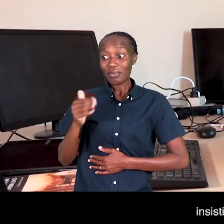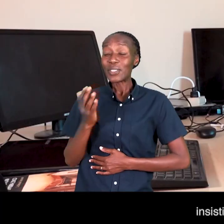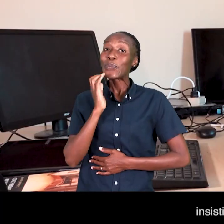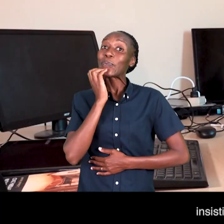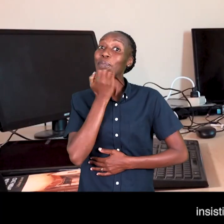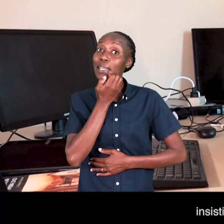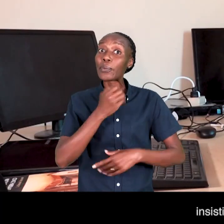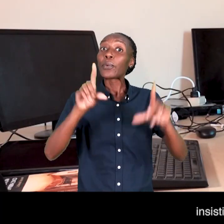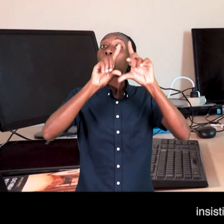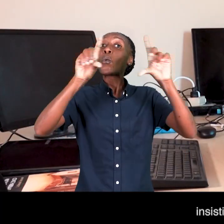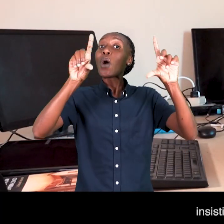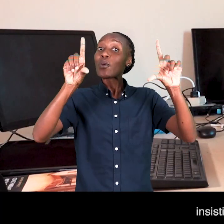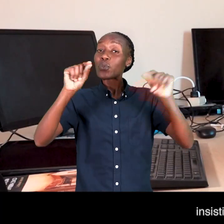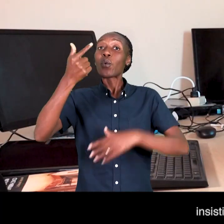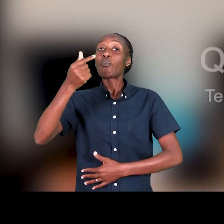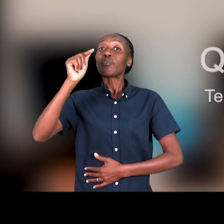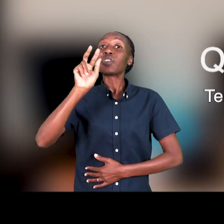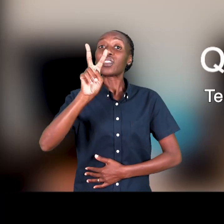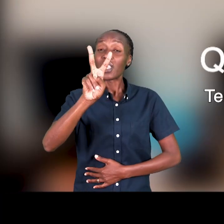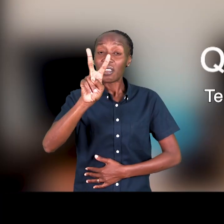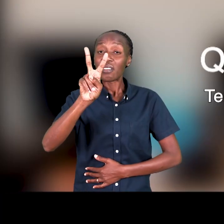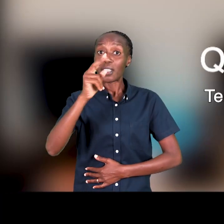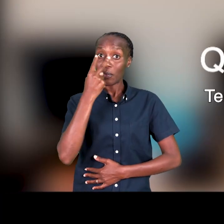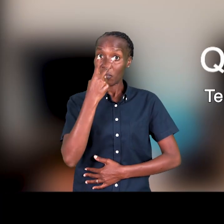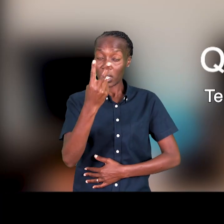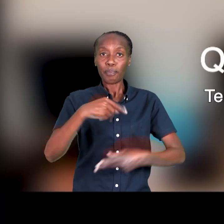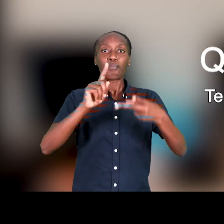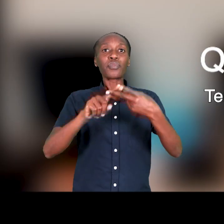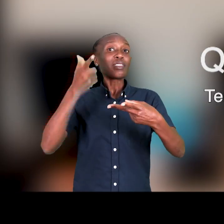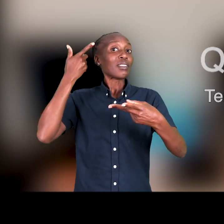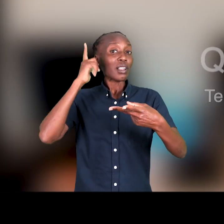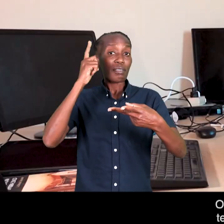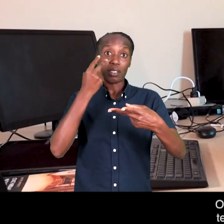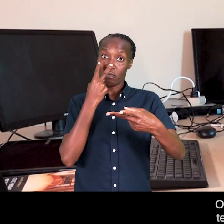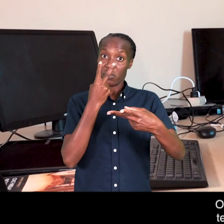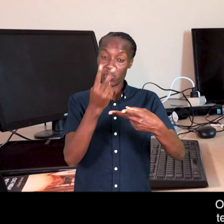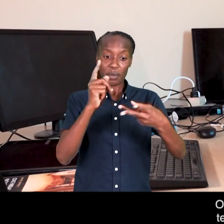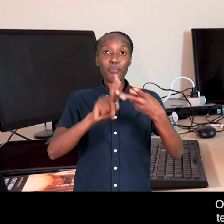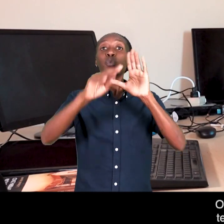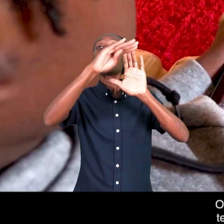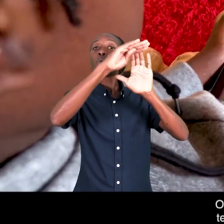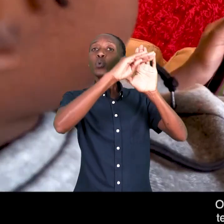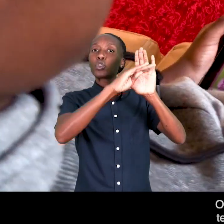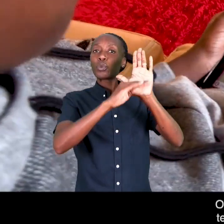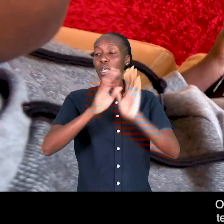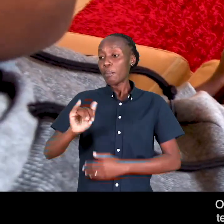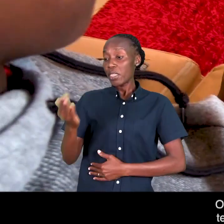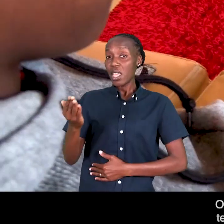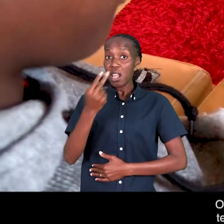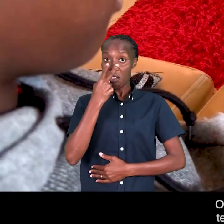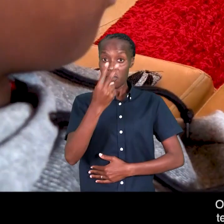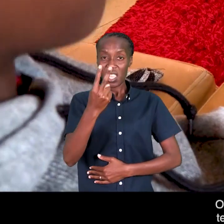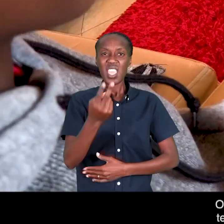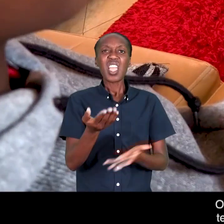coisa para que ela acabe pegando. Cuidado já ter com os conteúdos que ele vê na televisão, o que ele vê